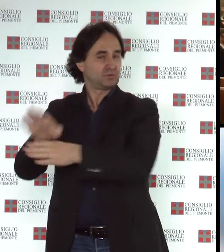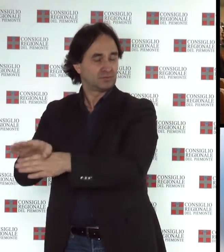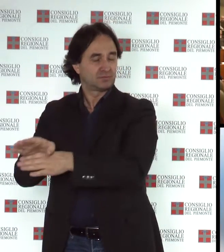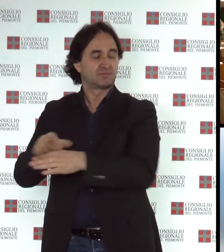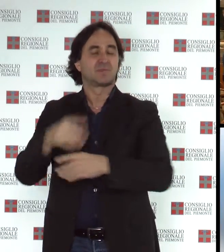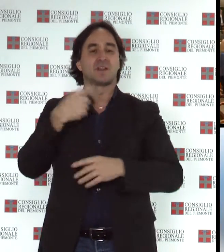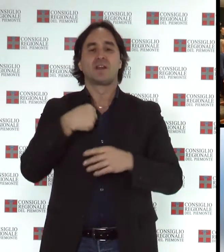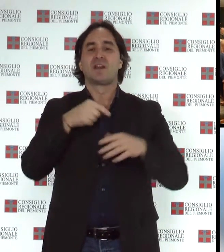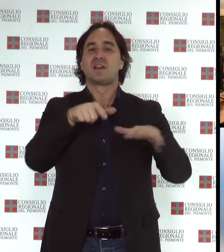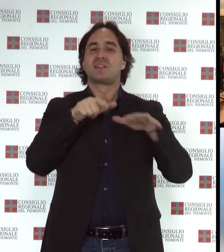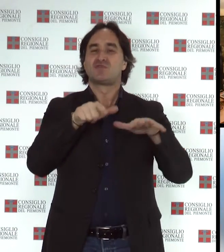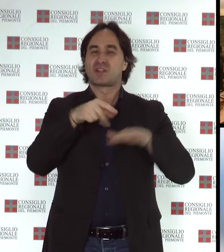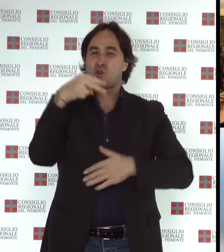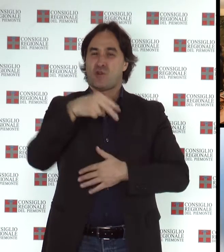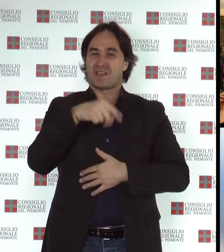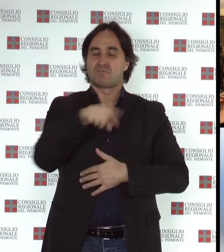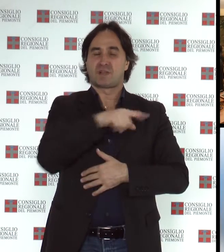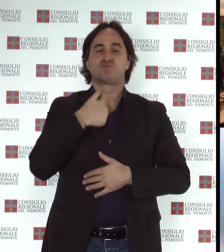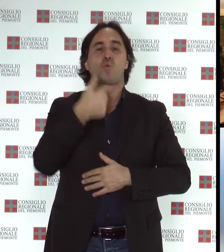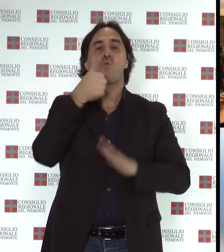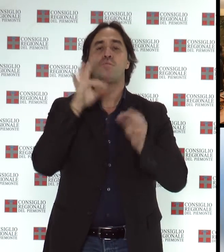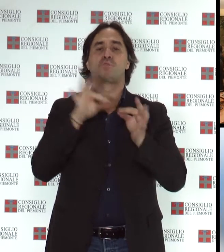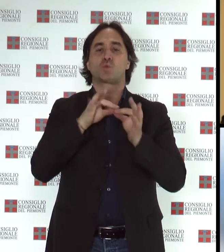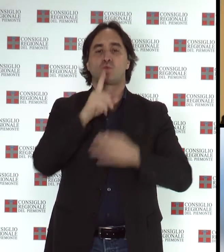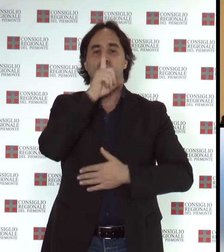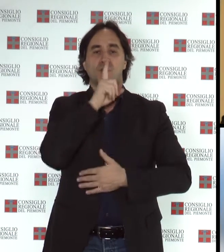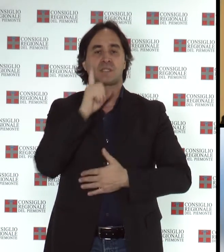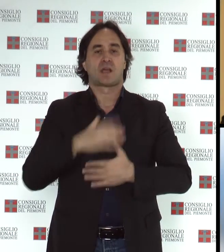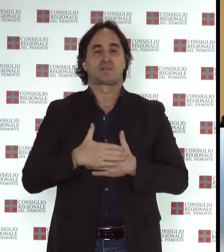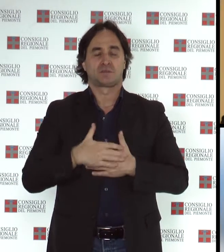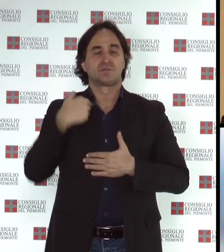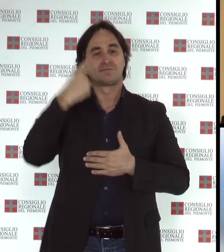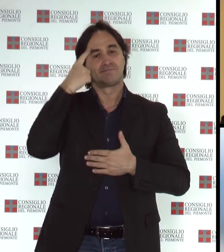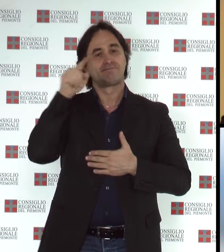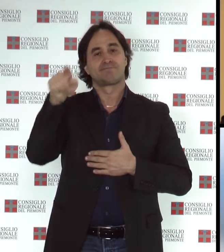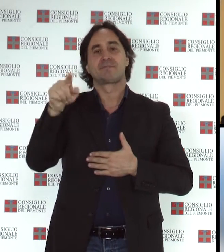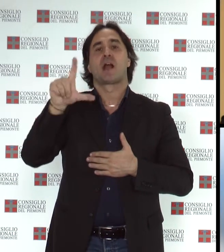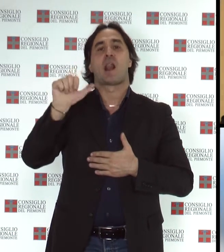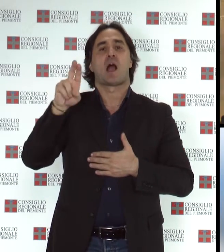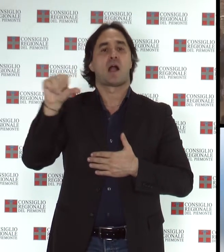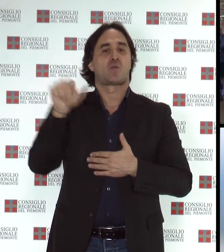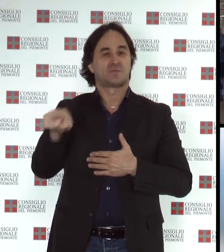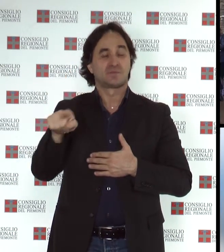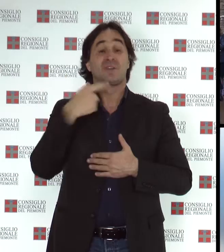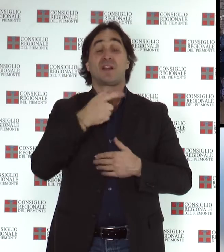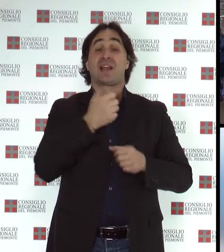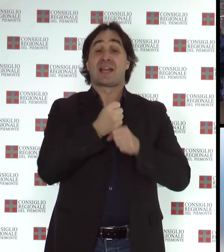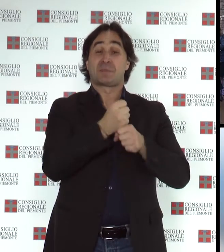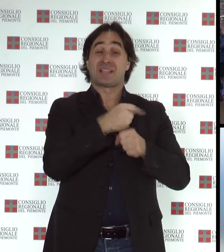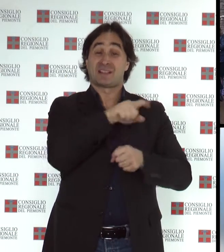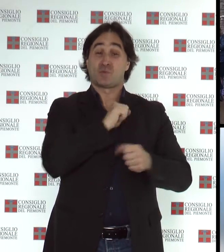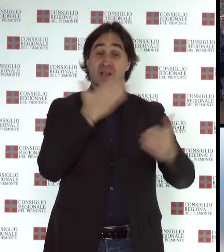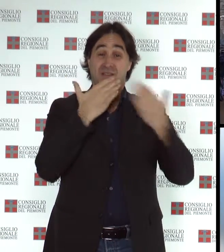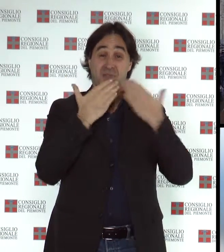del 17 novembre ha osservato un minuto di silenzio richiesto dal presidente Mauro Laus, che in rappresentanza dell'Assemblea ha anche partecipato